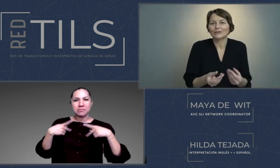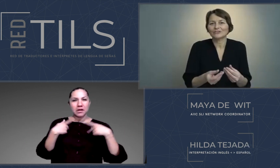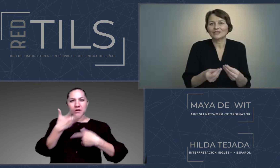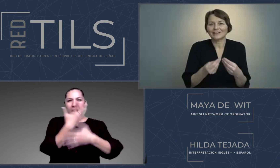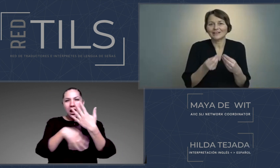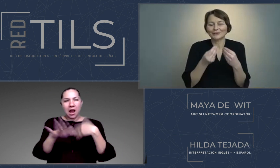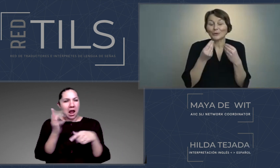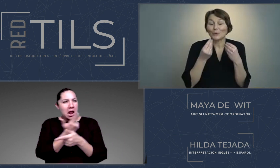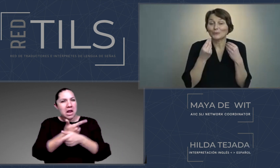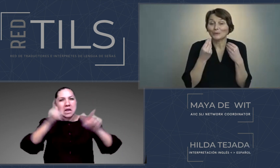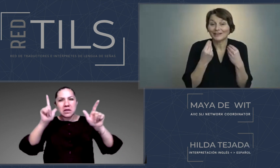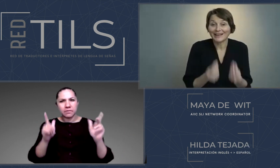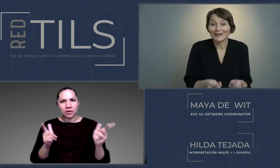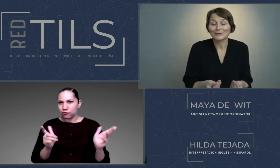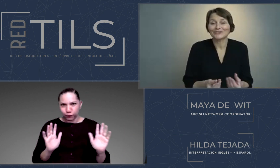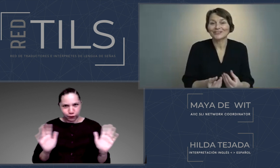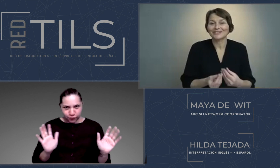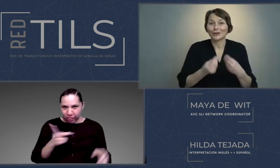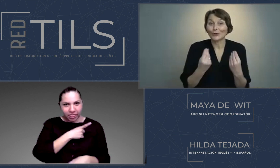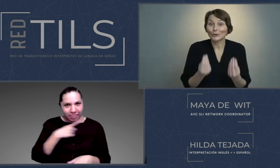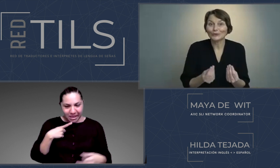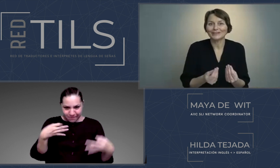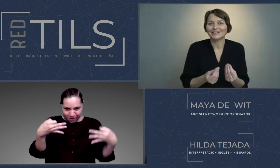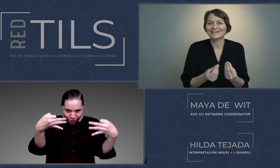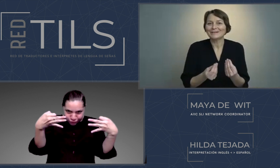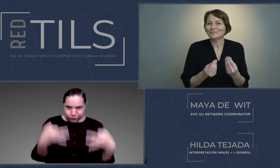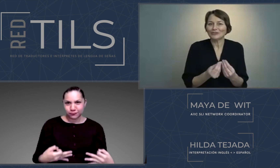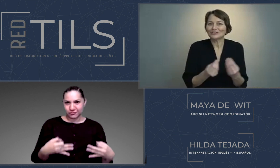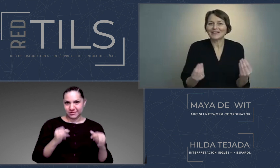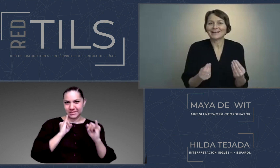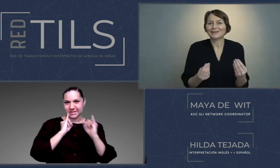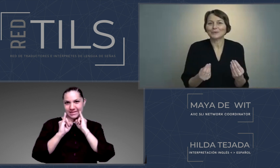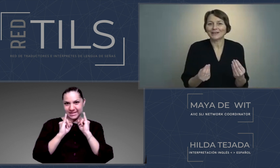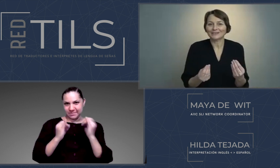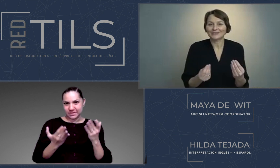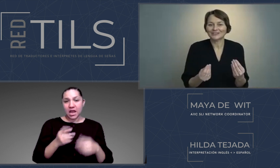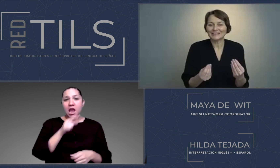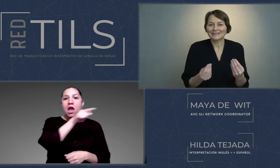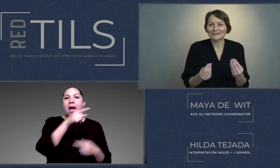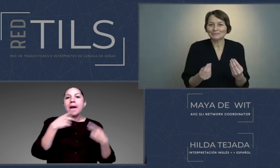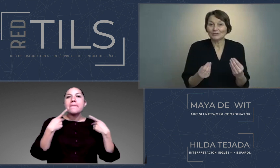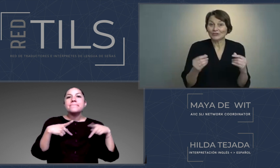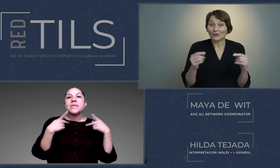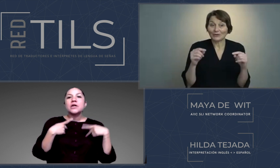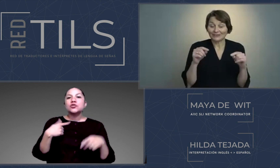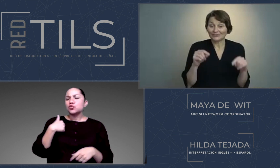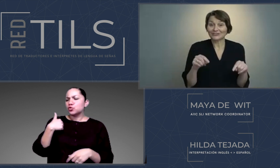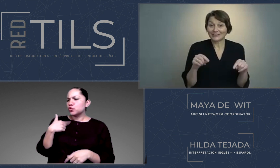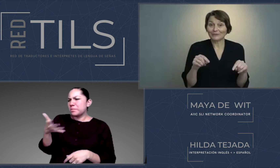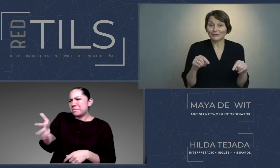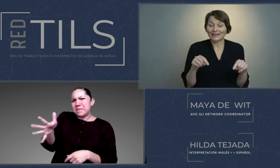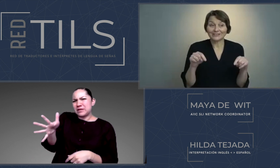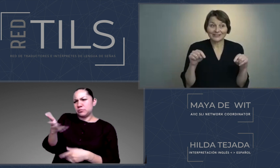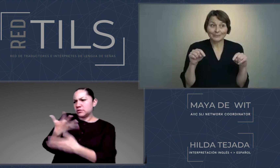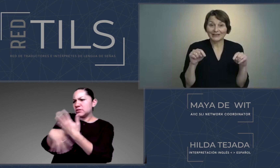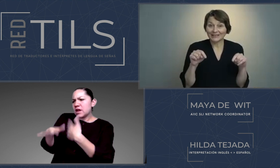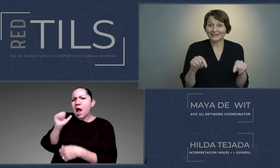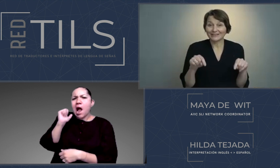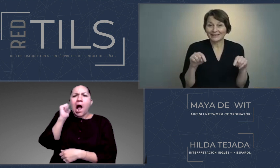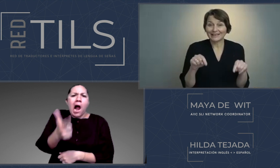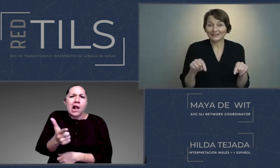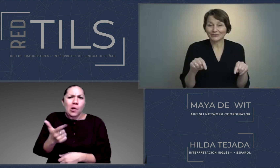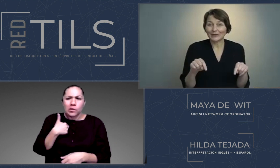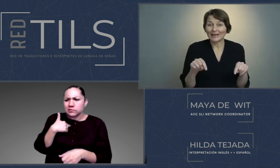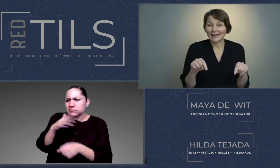seña para ayudarle y otra señal para otra palabra, sino que se les interprete y que adquieran su